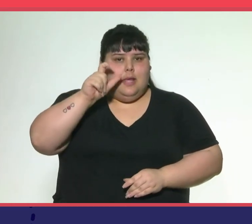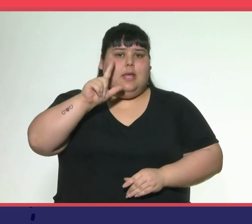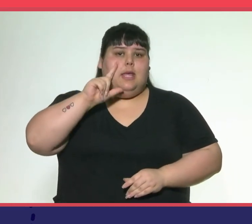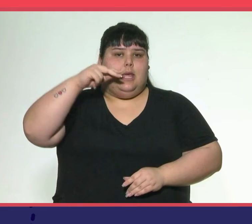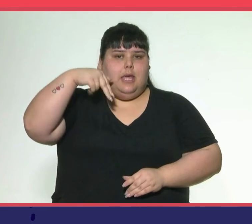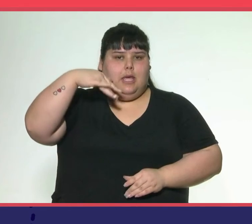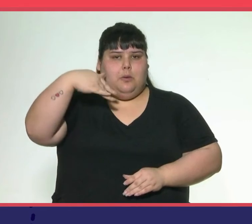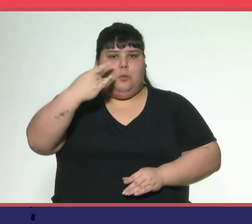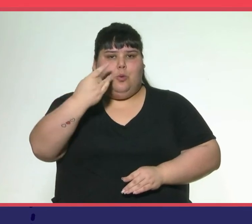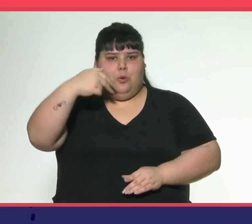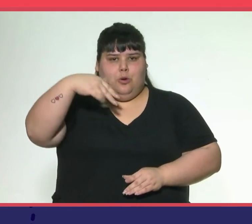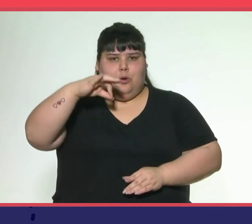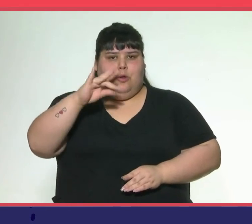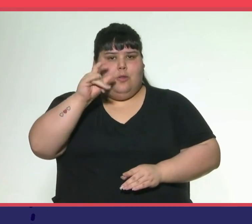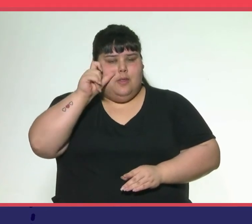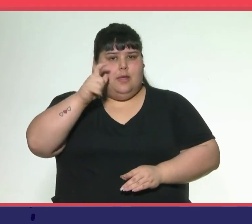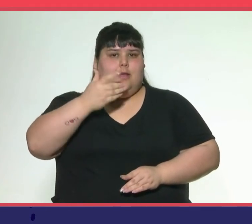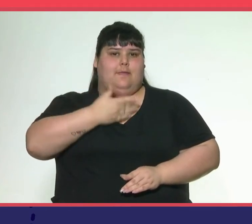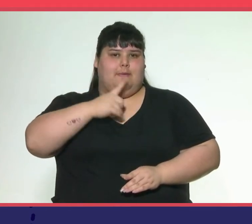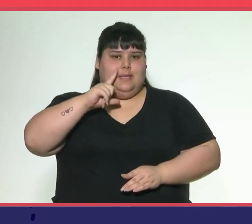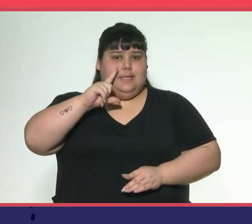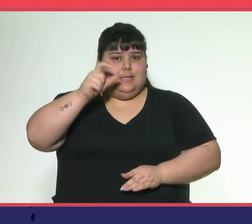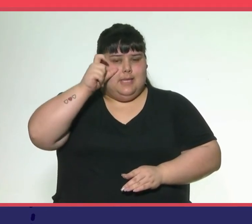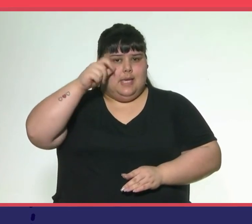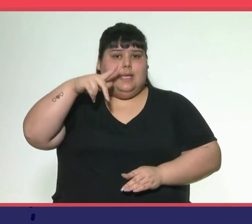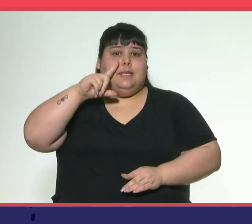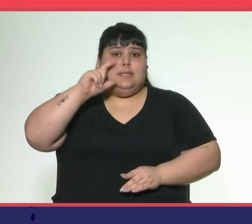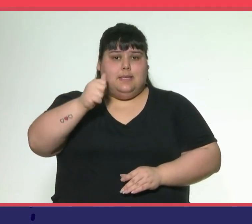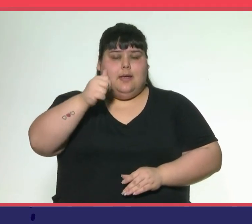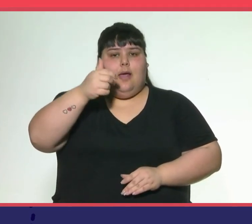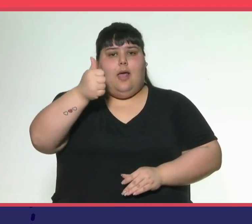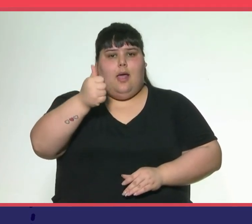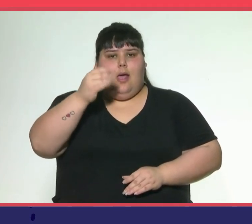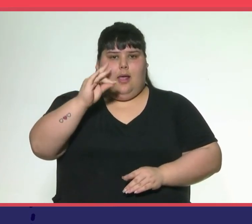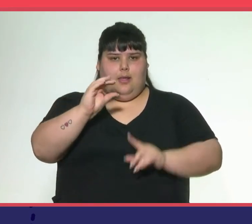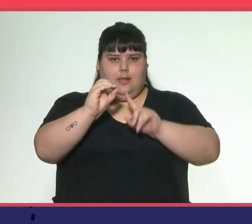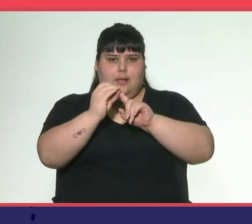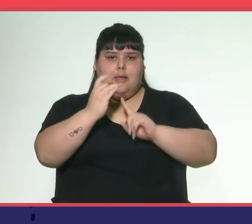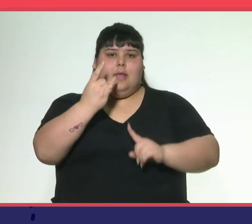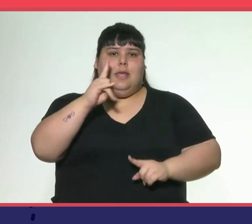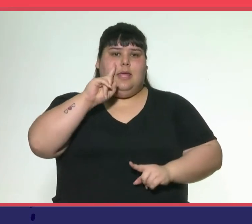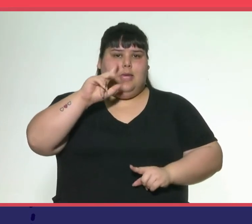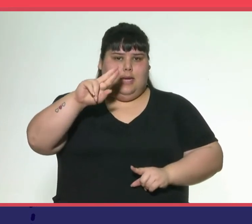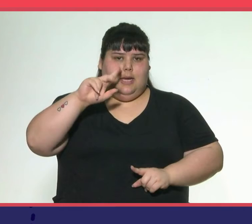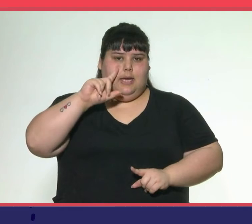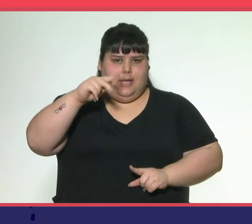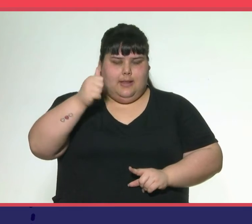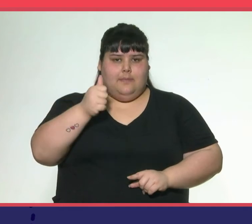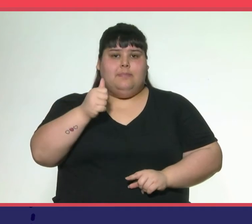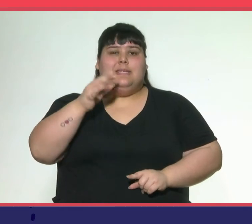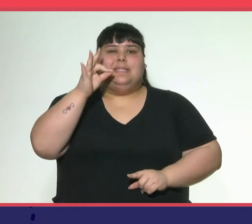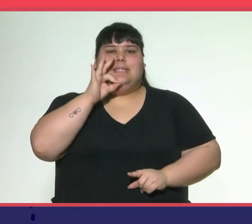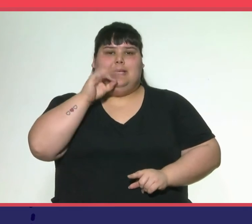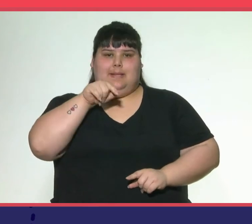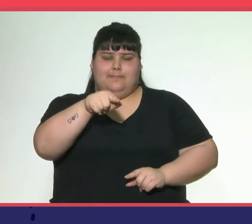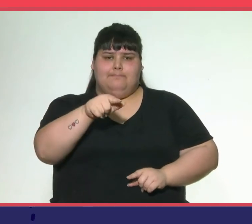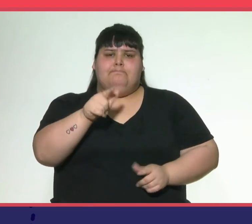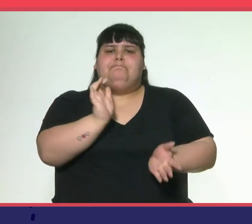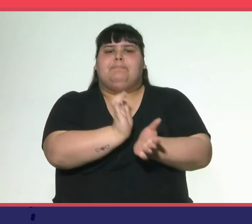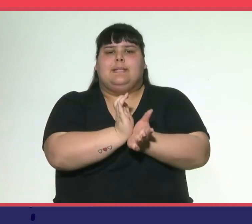adquirida sida esto quiere decir que el sida es un conjunto más que